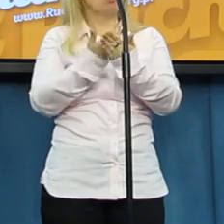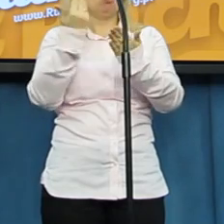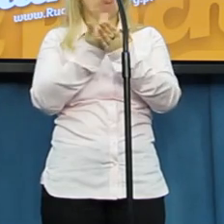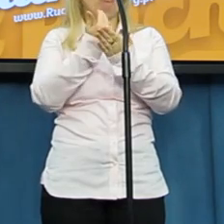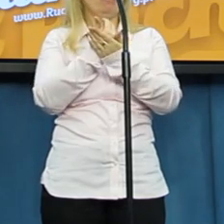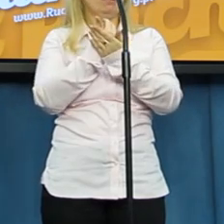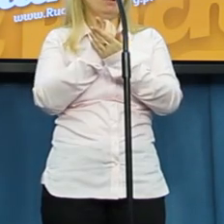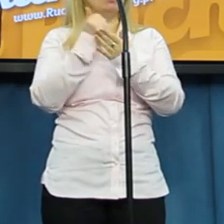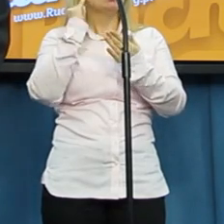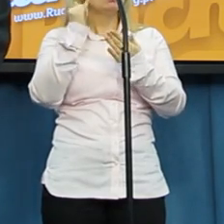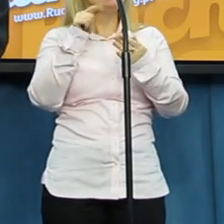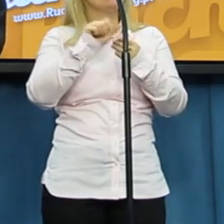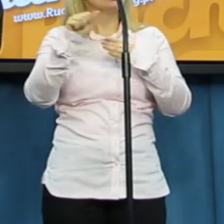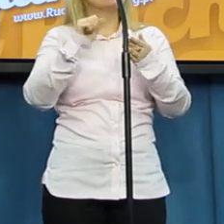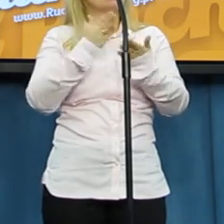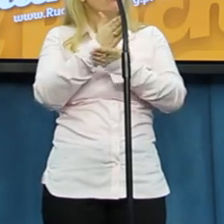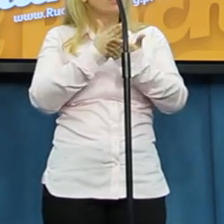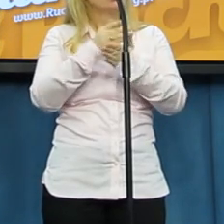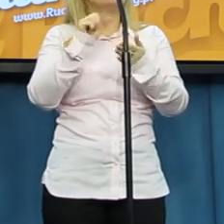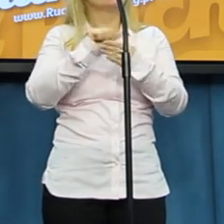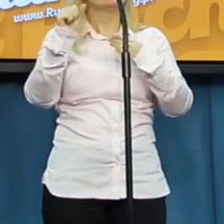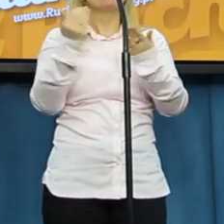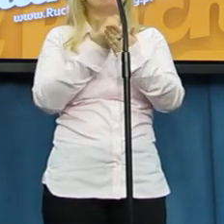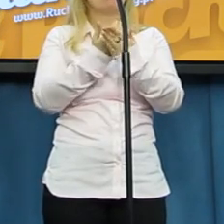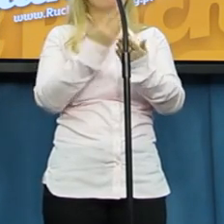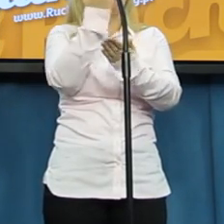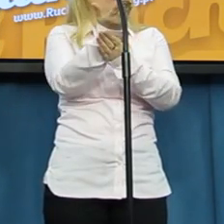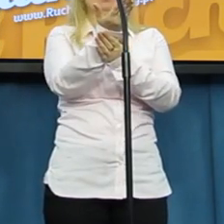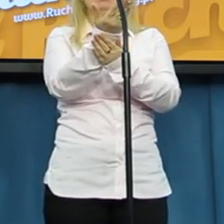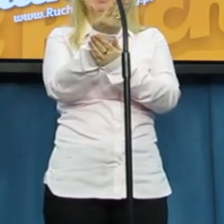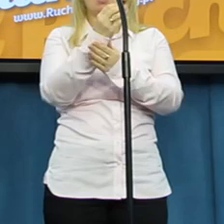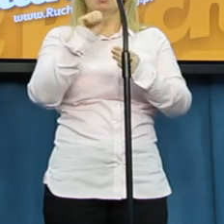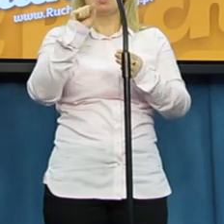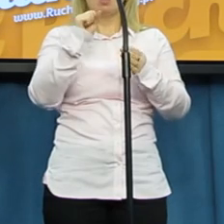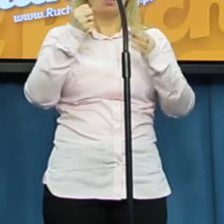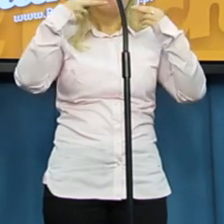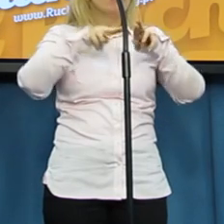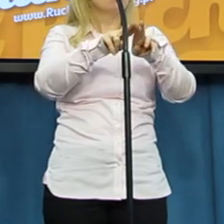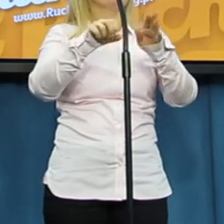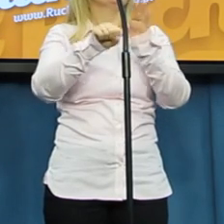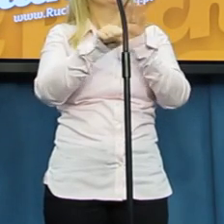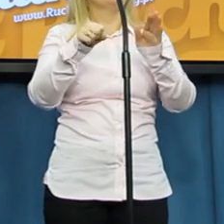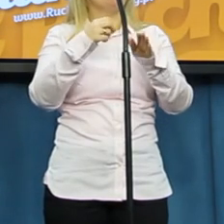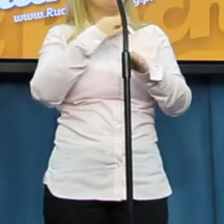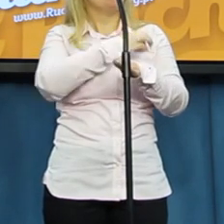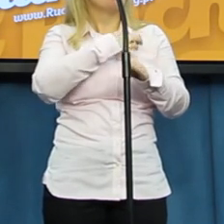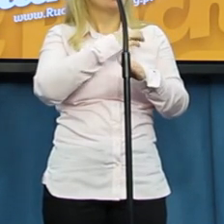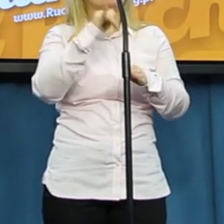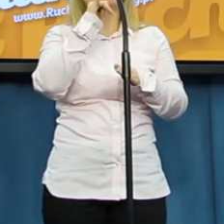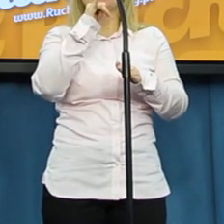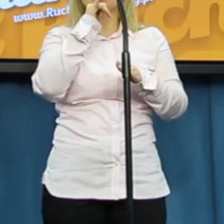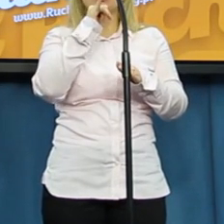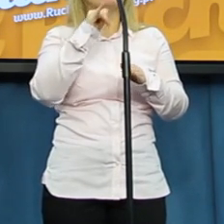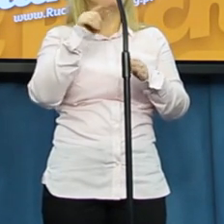powstanie jakaś większa oferta, albo nie. I wstąpienie do ruchu Palikota by zamykało tę ofertę. Tak samo będzie